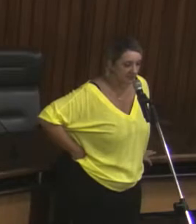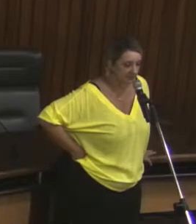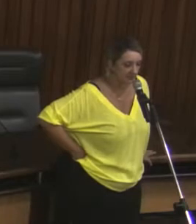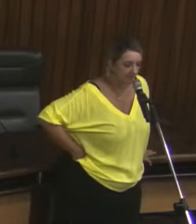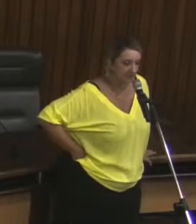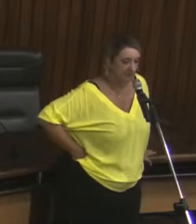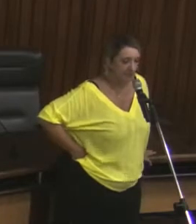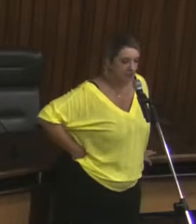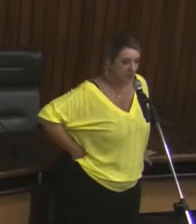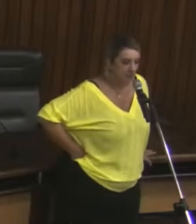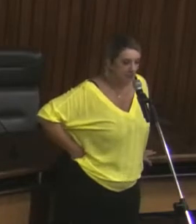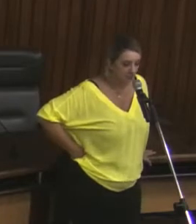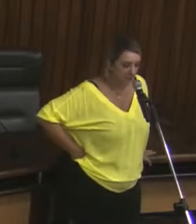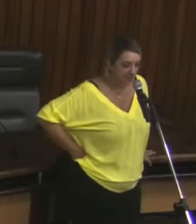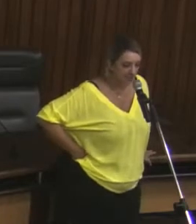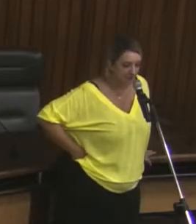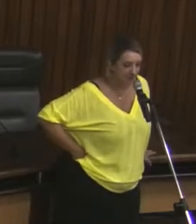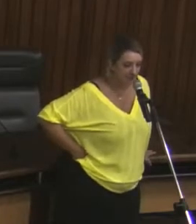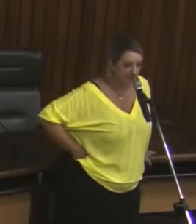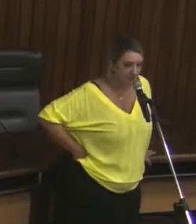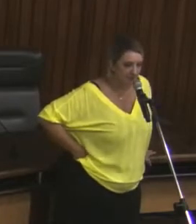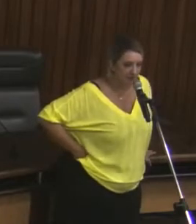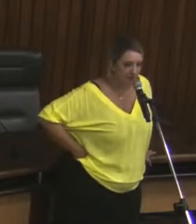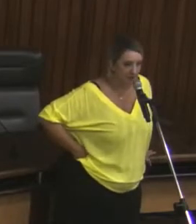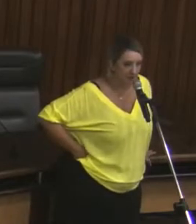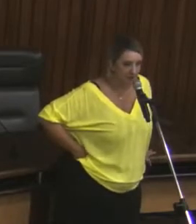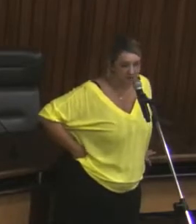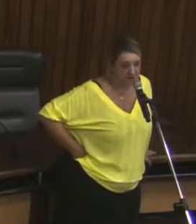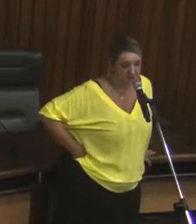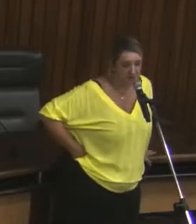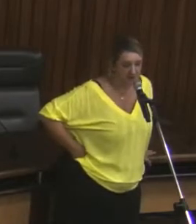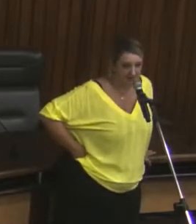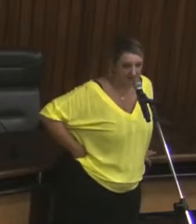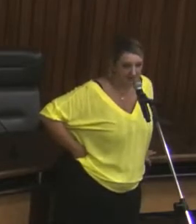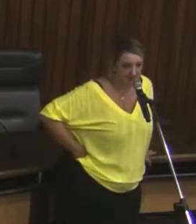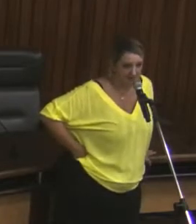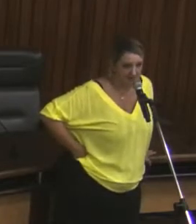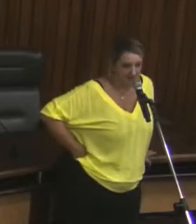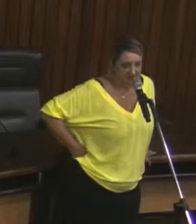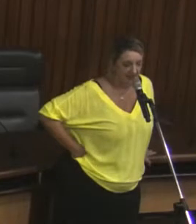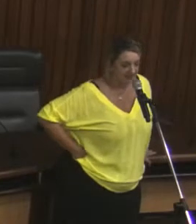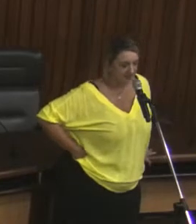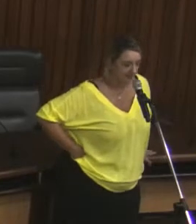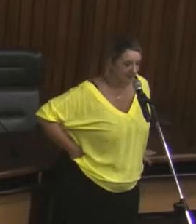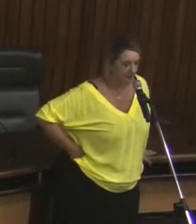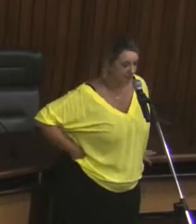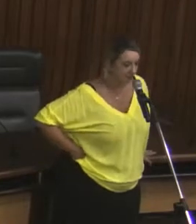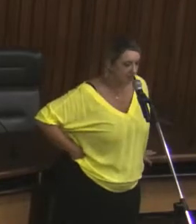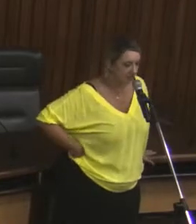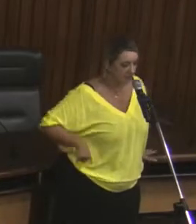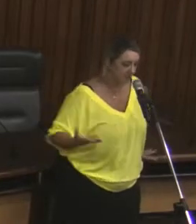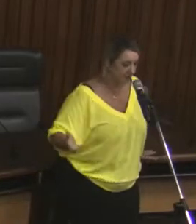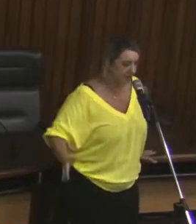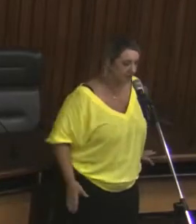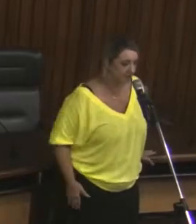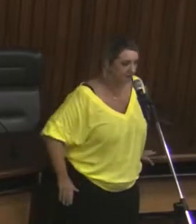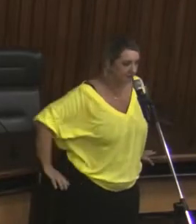propaganda que o Paulo Gustavo fazia no filme Minha Mãe é uma Peça. Aí ele fala, pô, gente, olha só, estão perguntando se